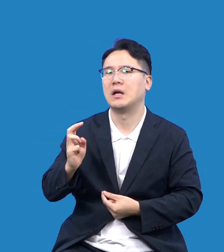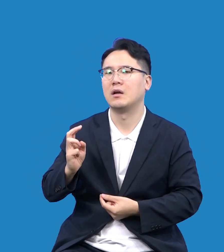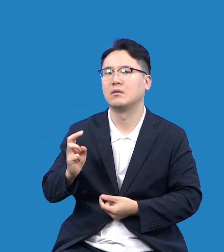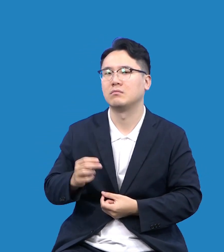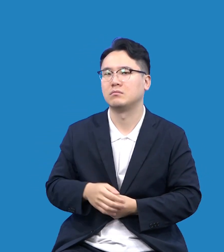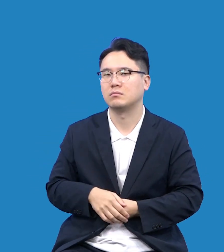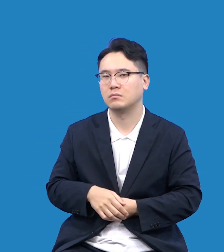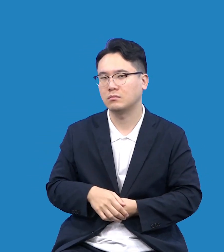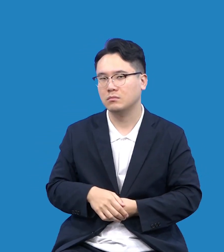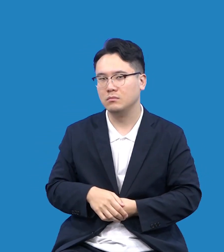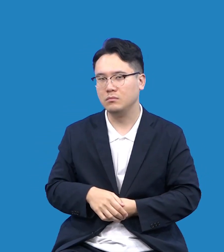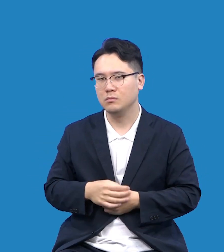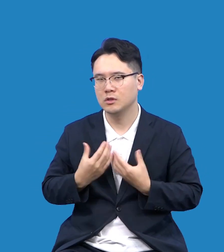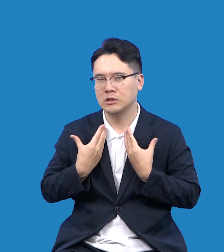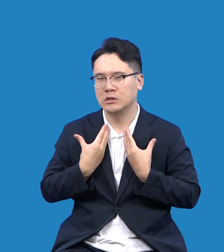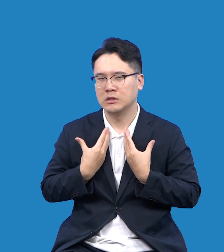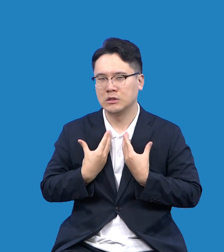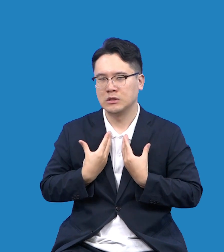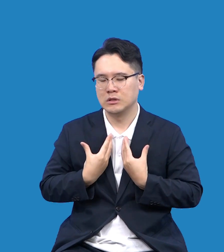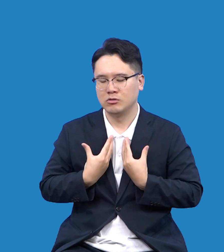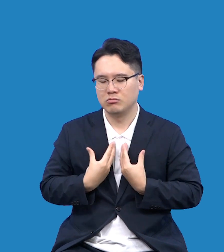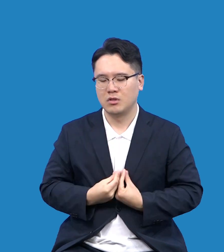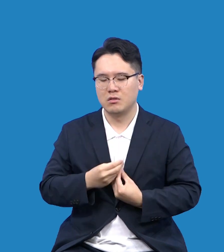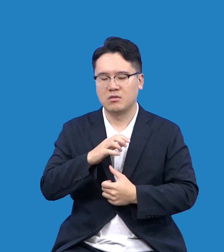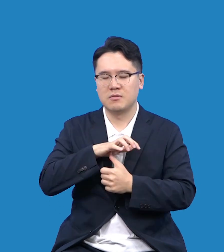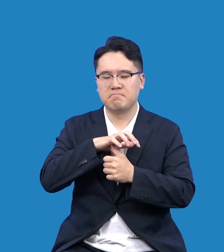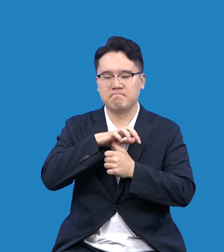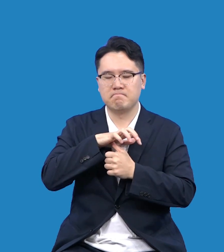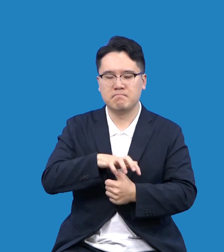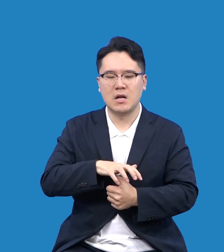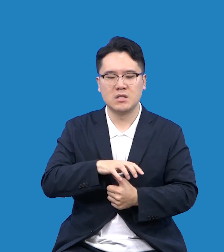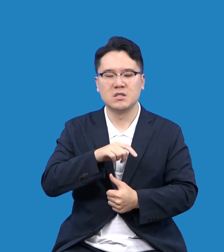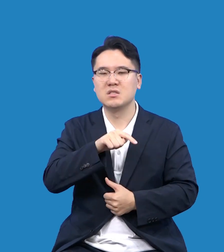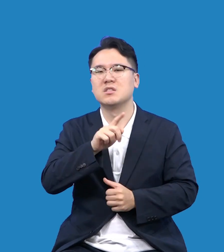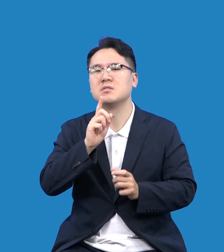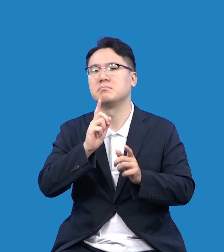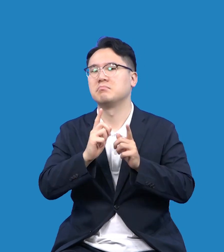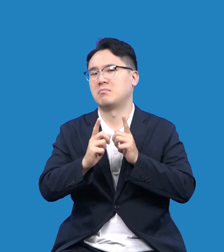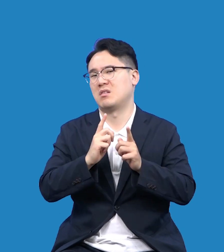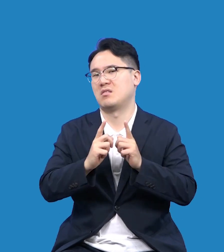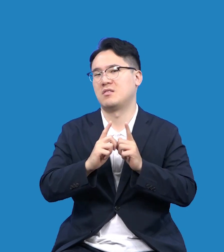좌절과 실망에 빠진 인생을 바라보는 그들의 관점을 보십시오.